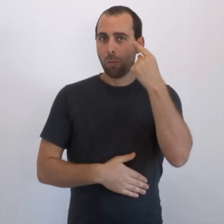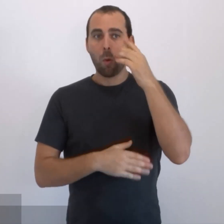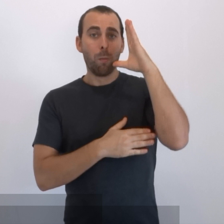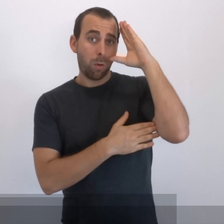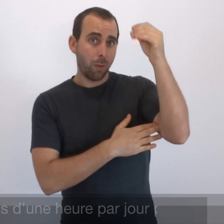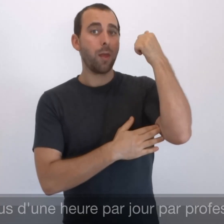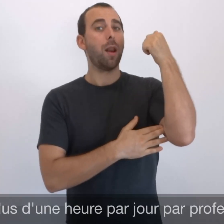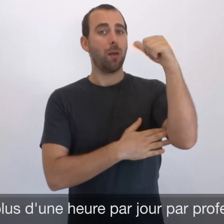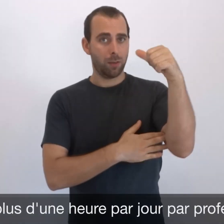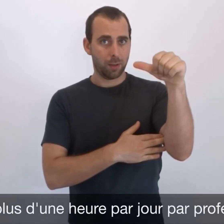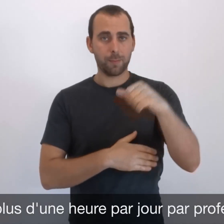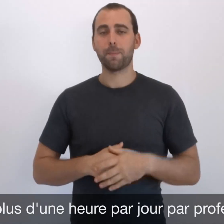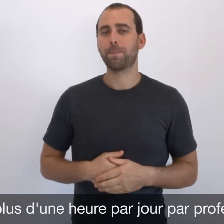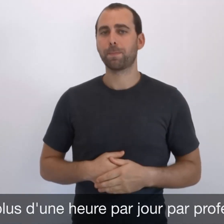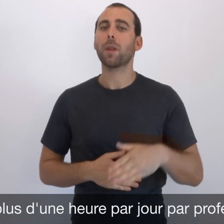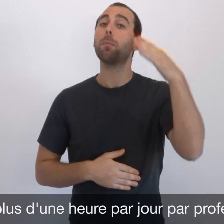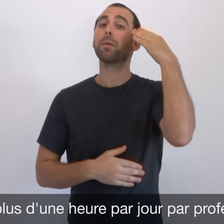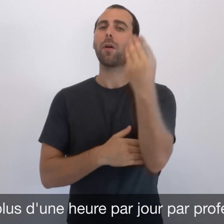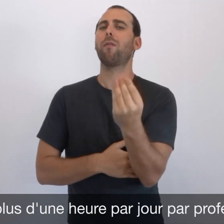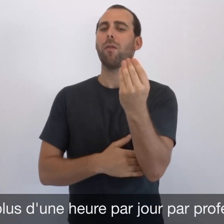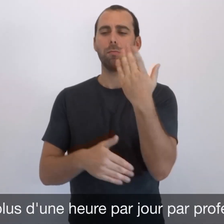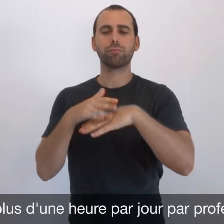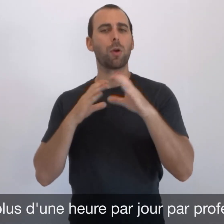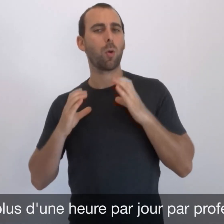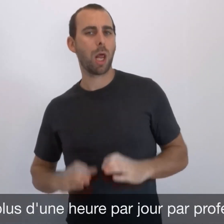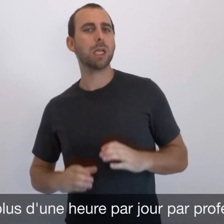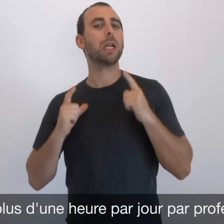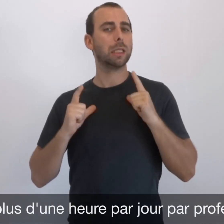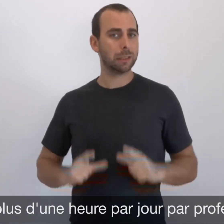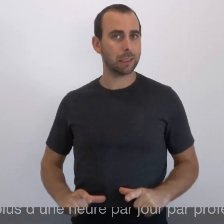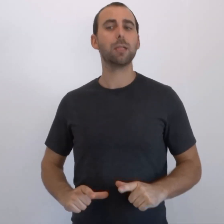Et pas plus d'une heure par jour, par professionnel, pour les secondaires.